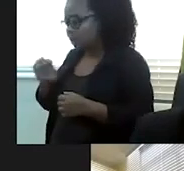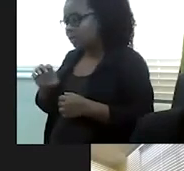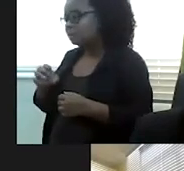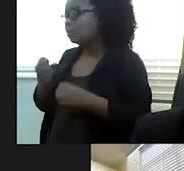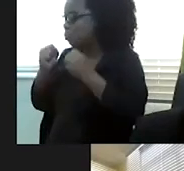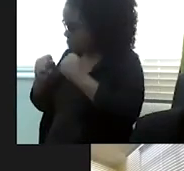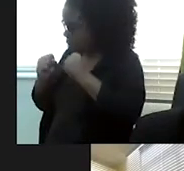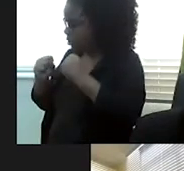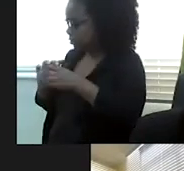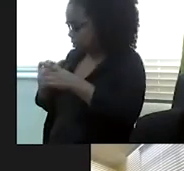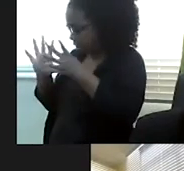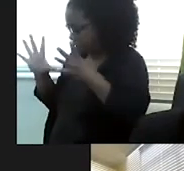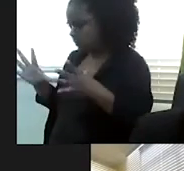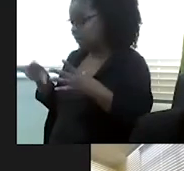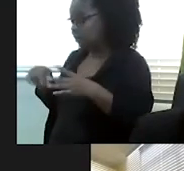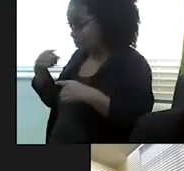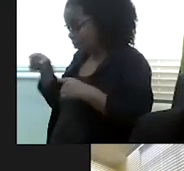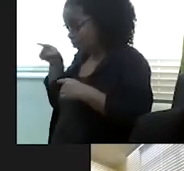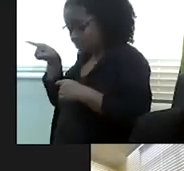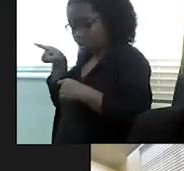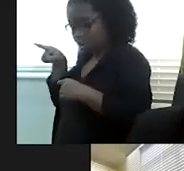uso da palavra.